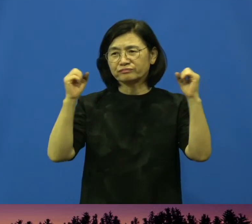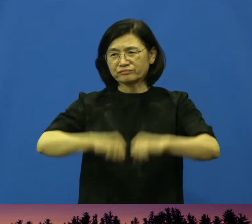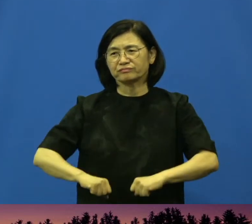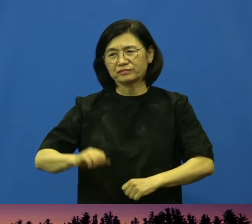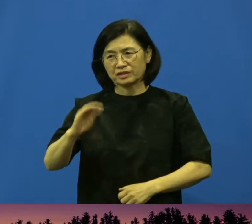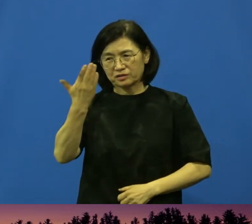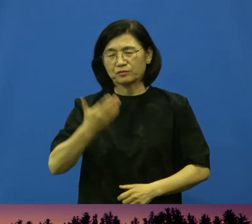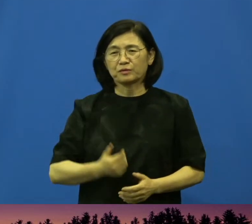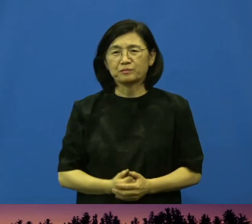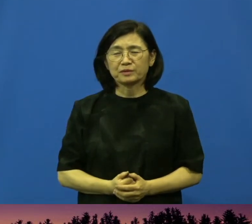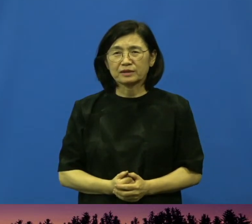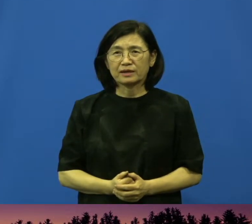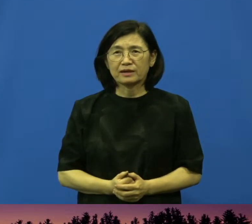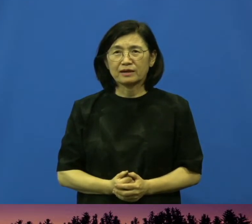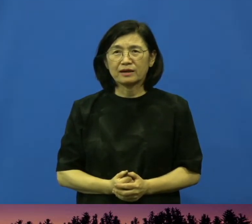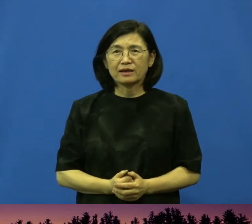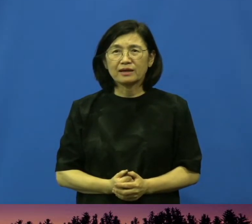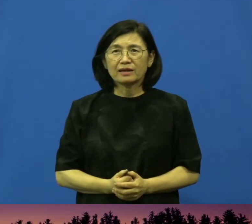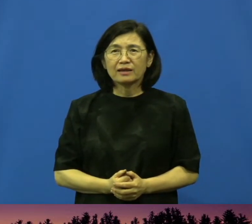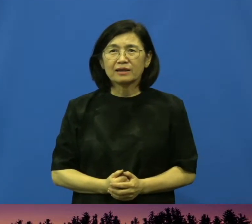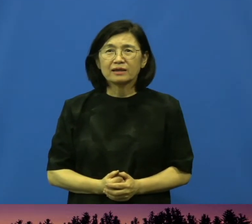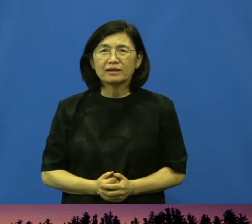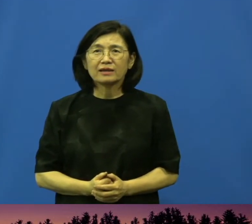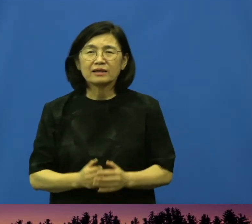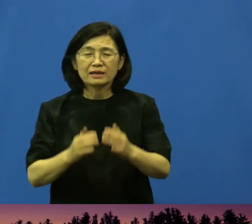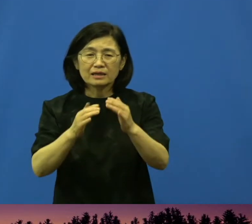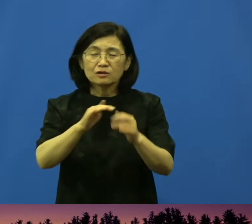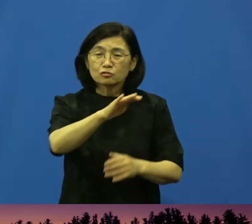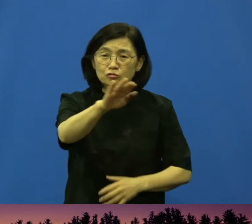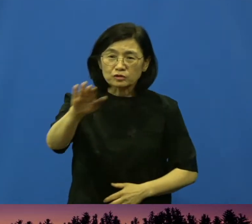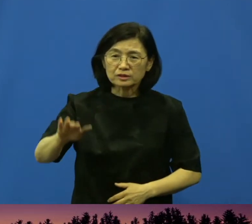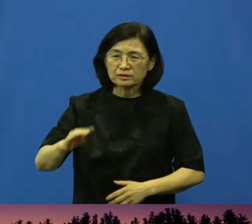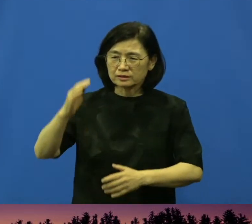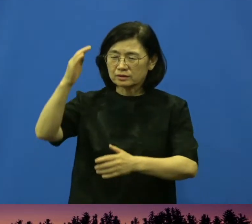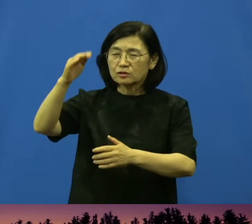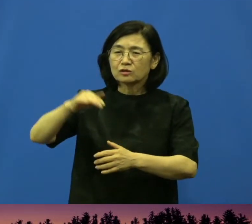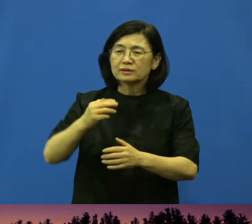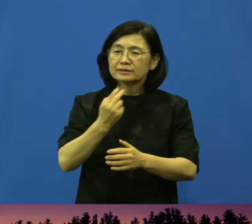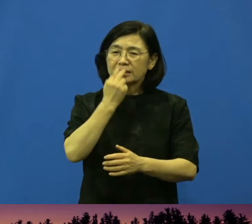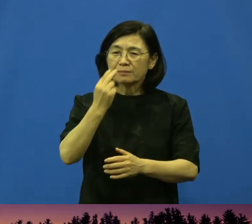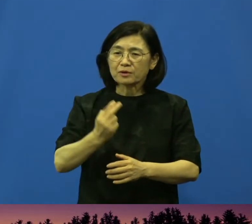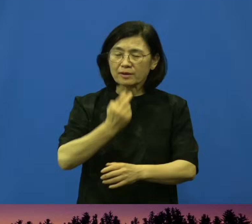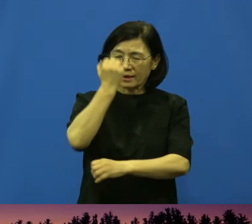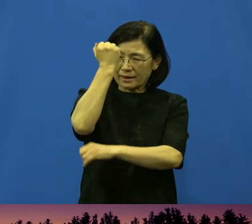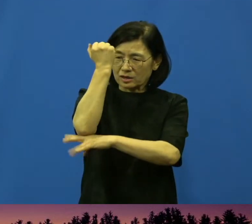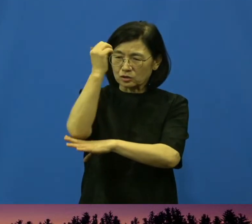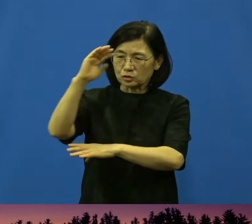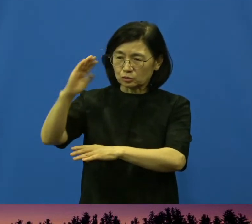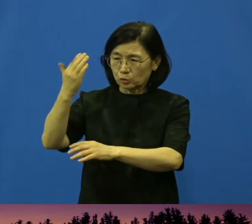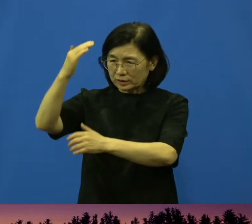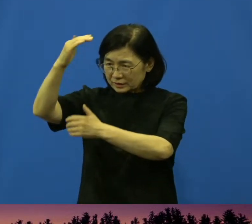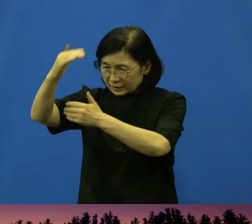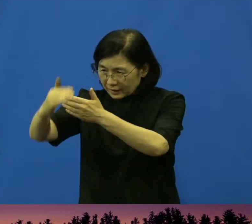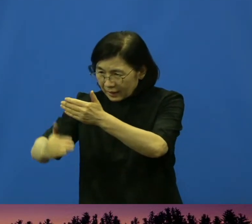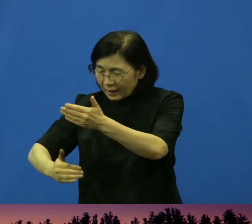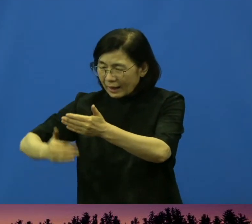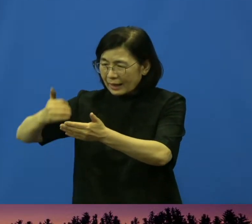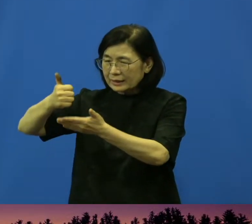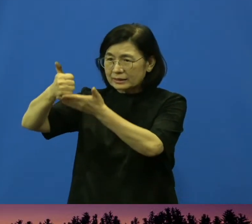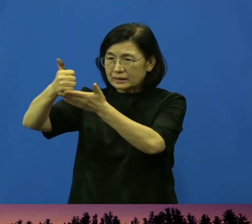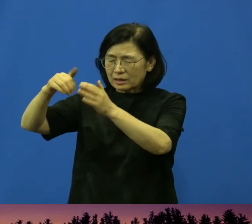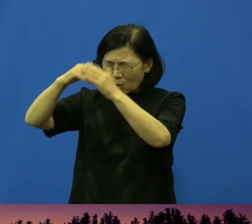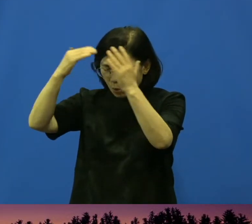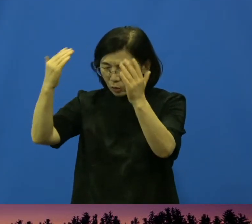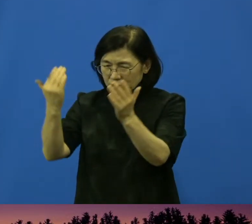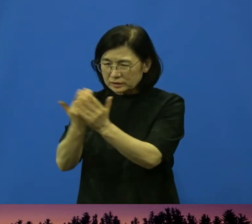그래서 우리는 뭐예요? 그 생명의 근원이신 분에게 철저히 의존해서 살아가는 존재다.